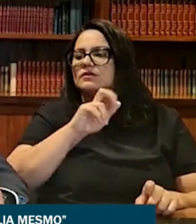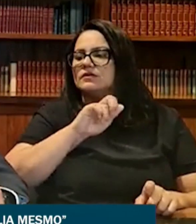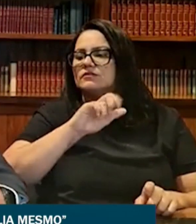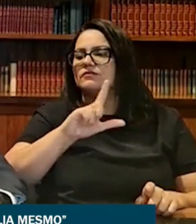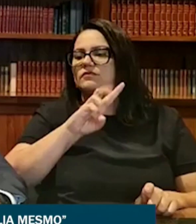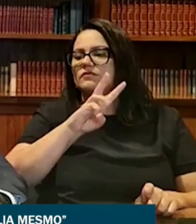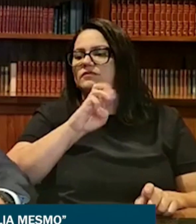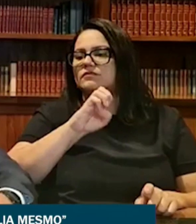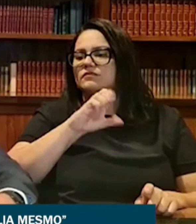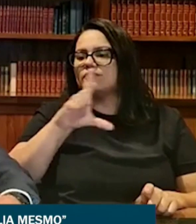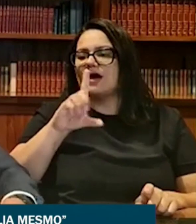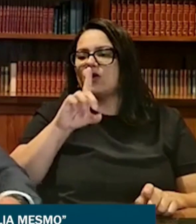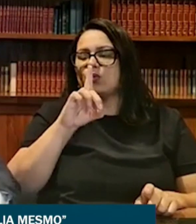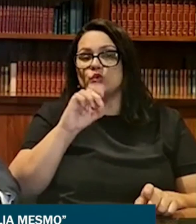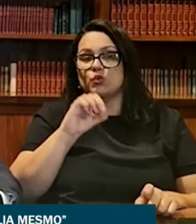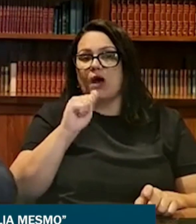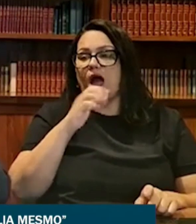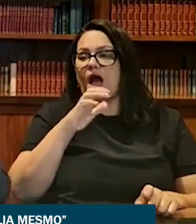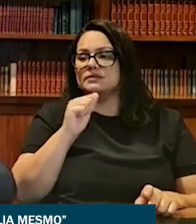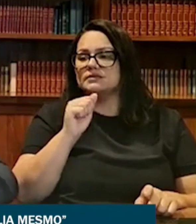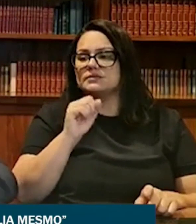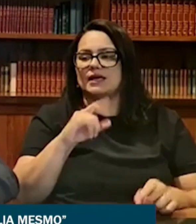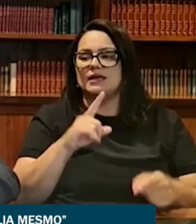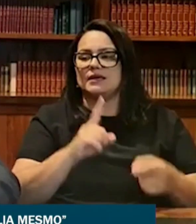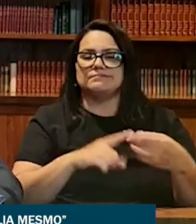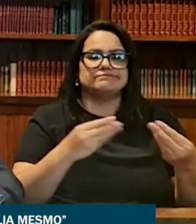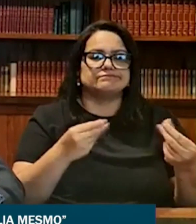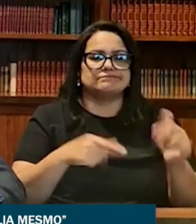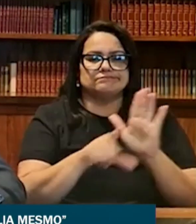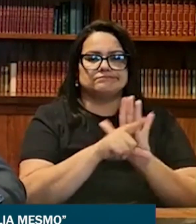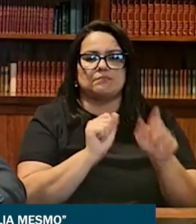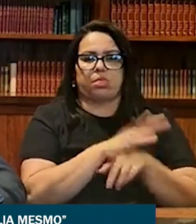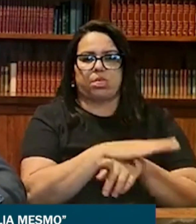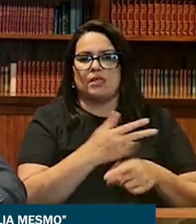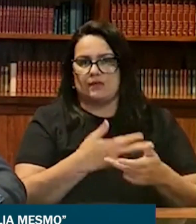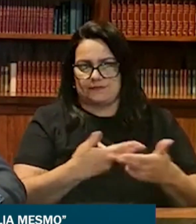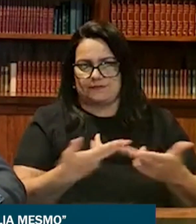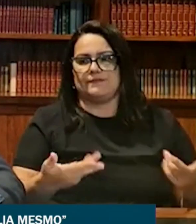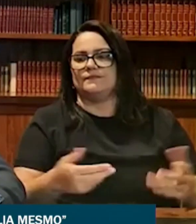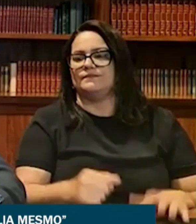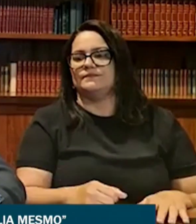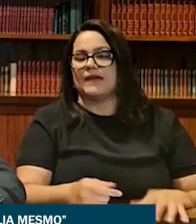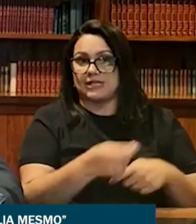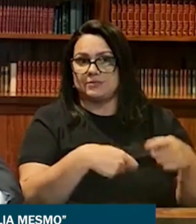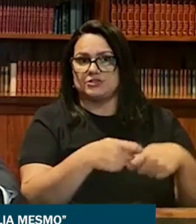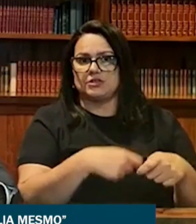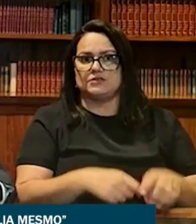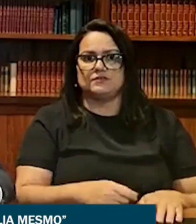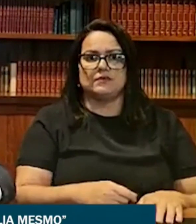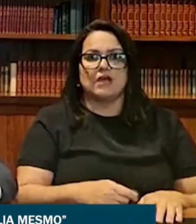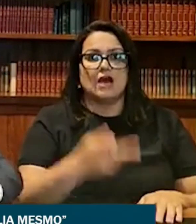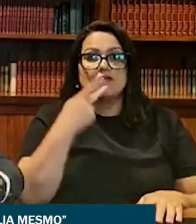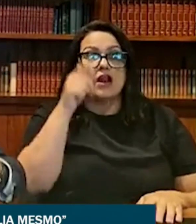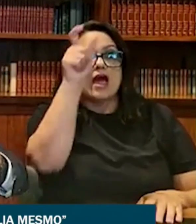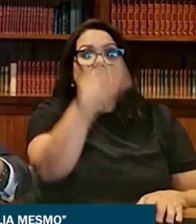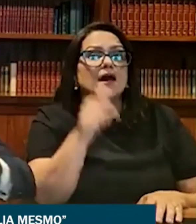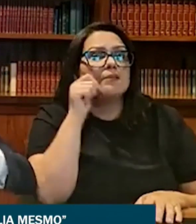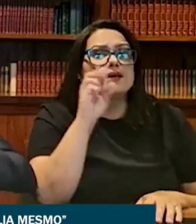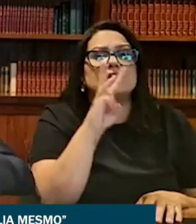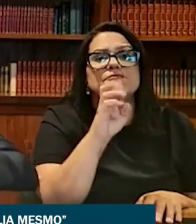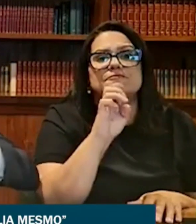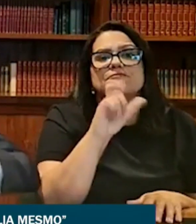por improbidade administrativa está escrito em baixo segundo a ação ela nunca esteve em Brasília